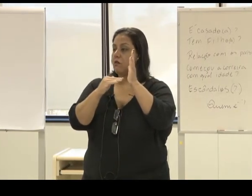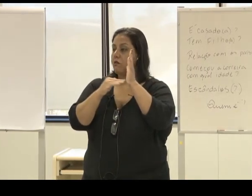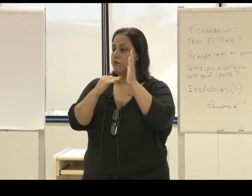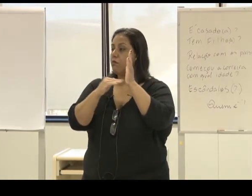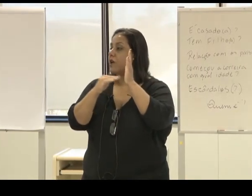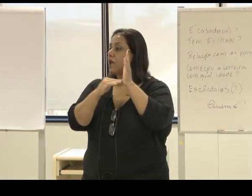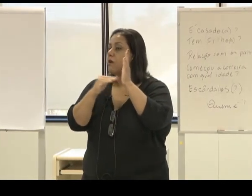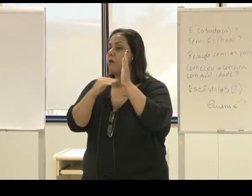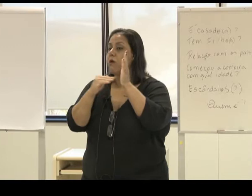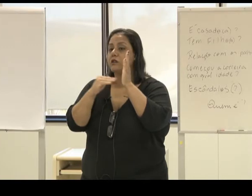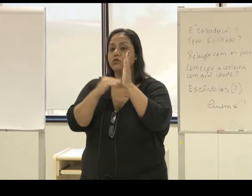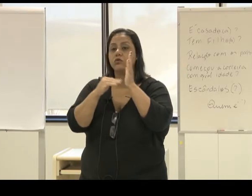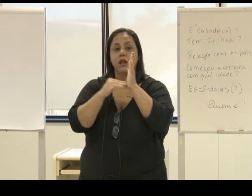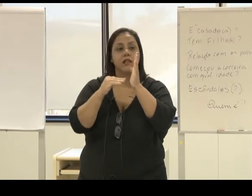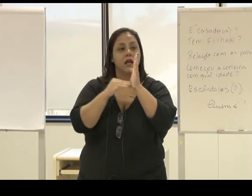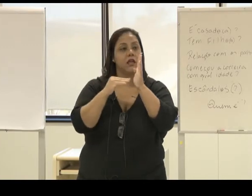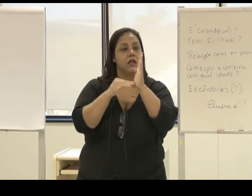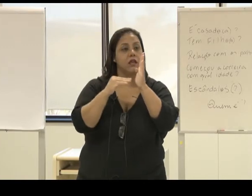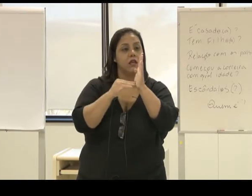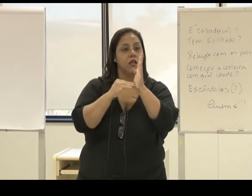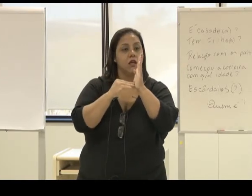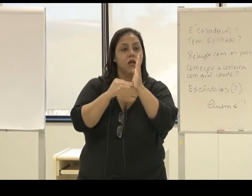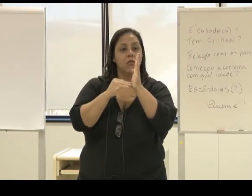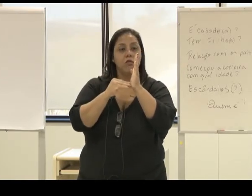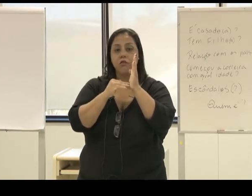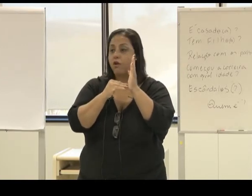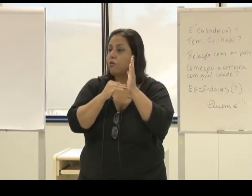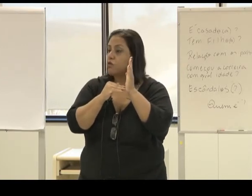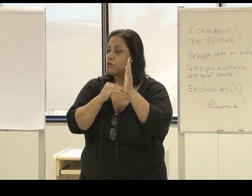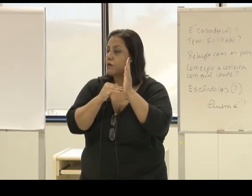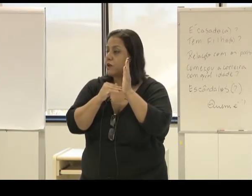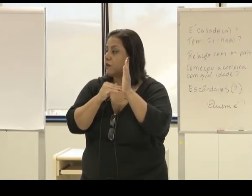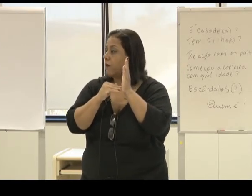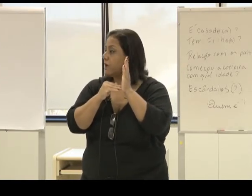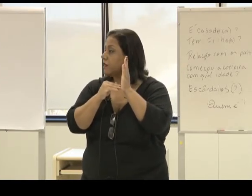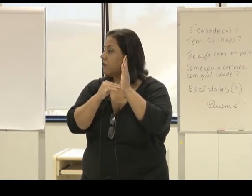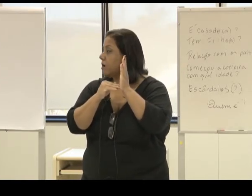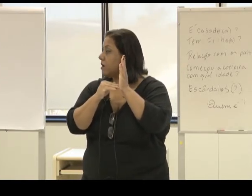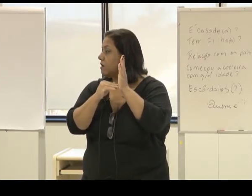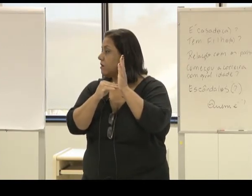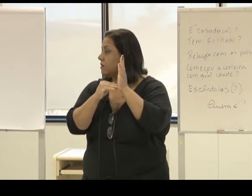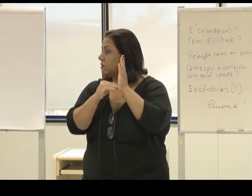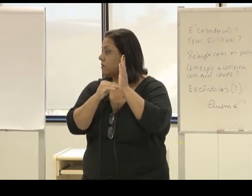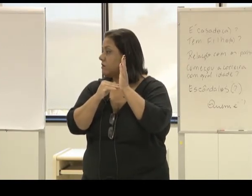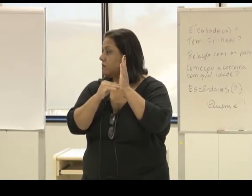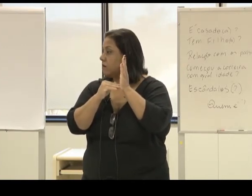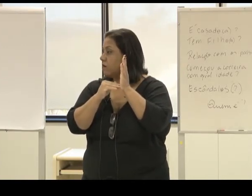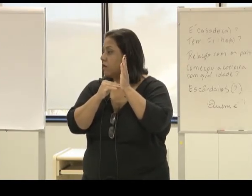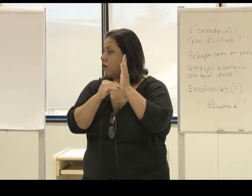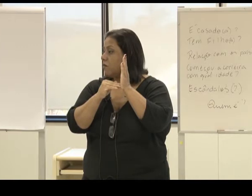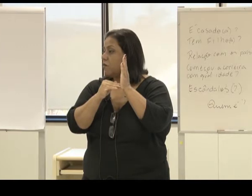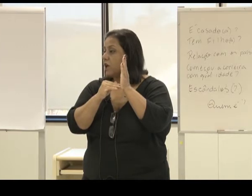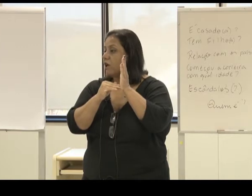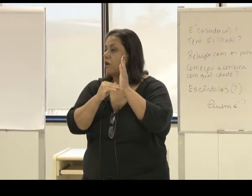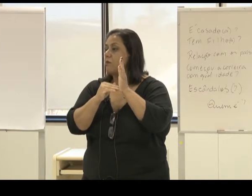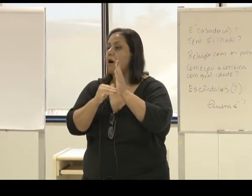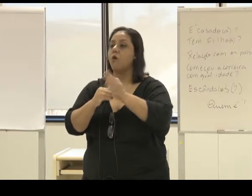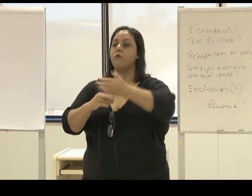Por que o irmão caçula está aqui? Porque foi o último a sair da barriga da mamãe. Por que o irmão mais velho